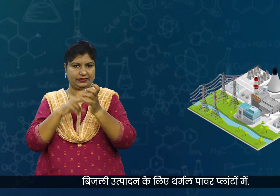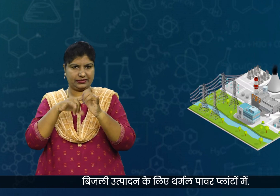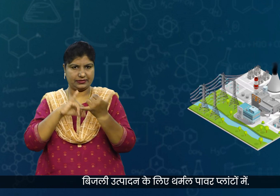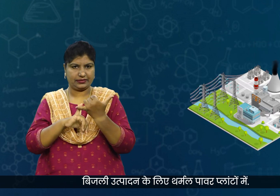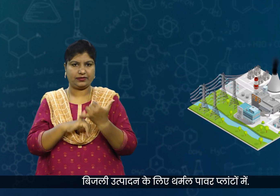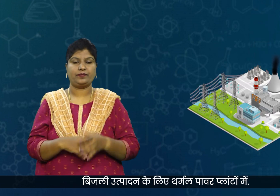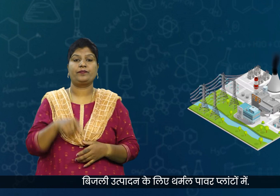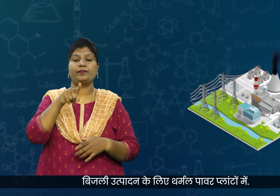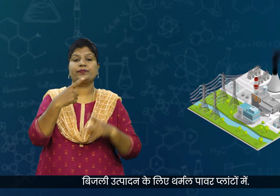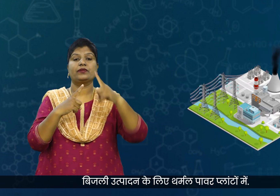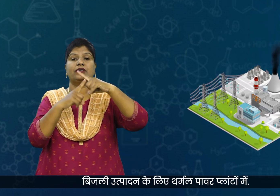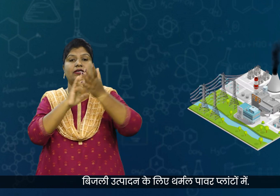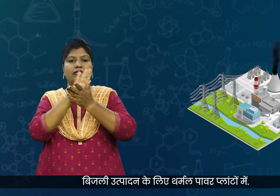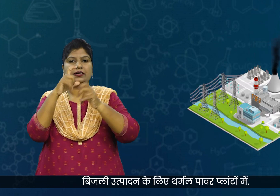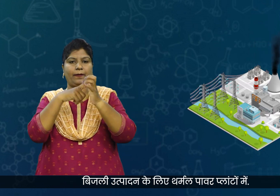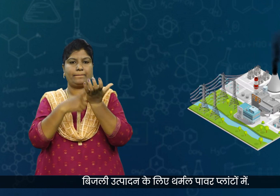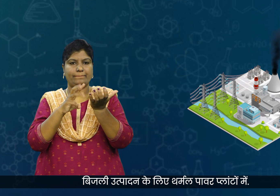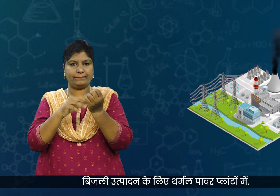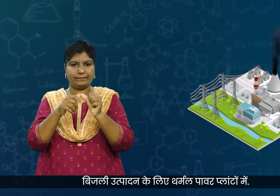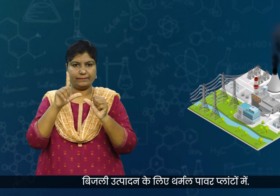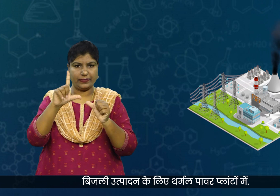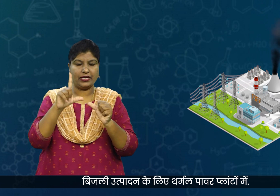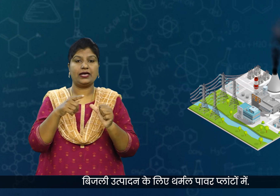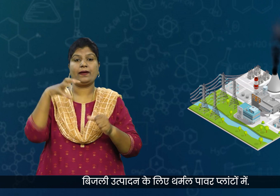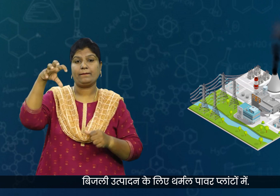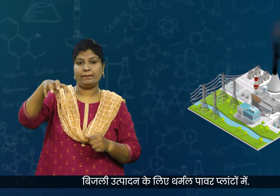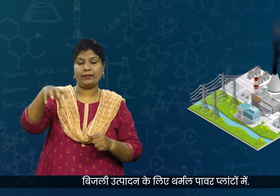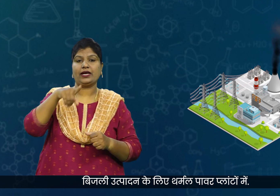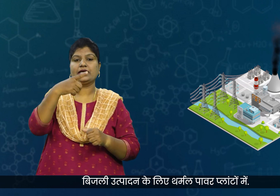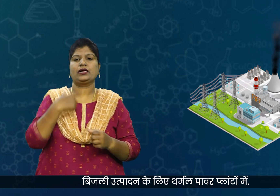बिजली उत्पादन के लिए थर्मल पावर प्लांटों में,